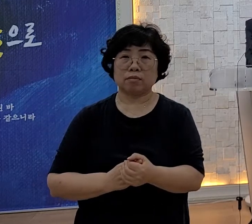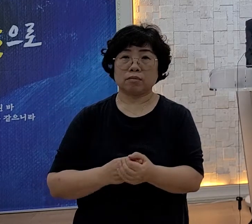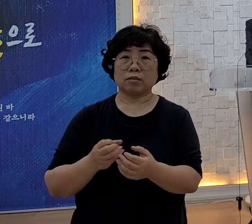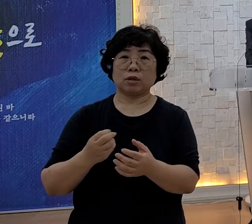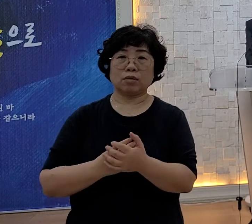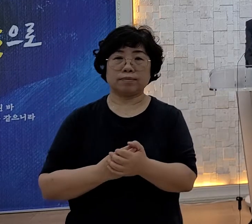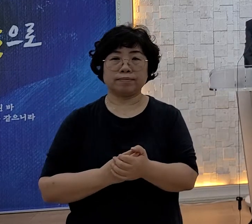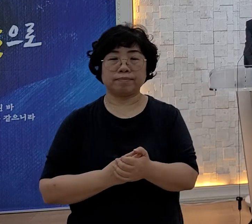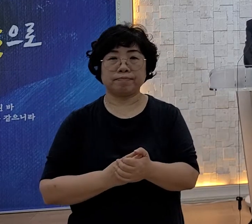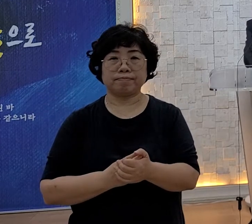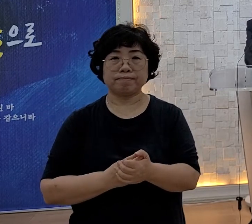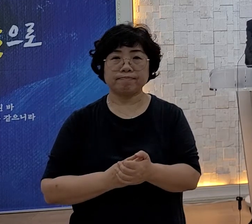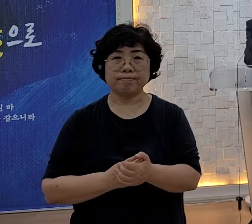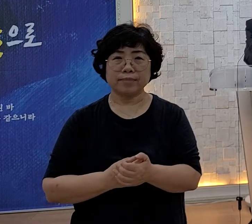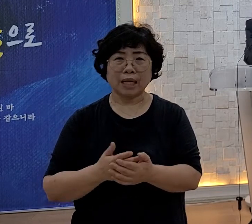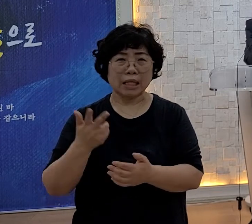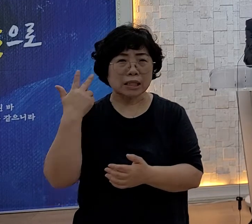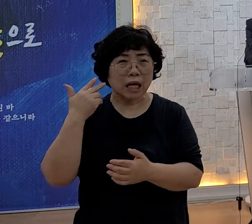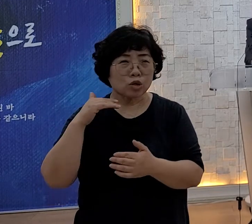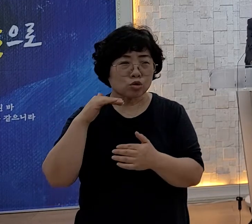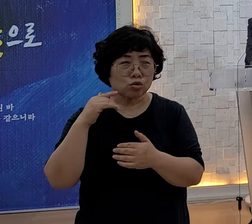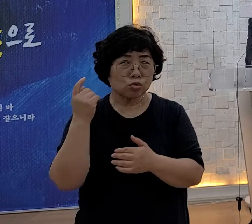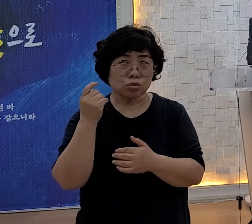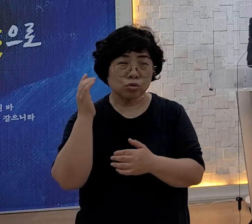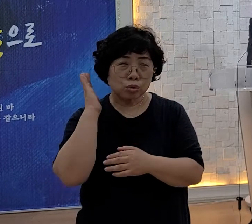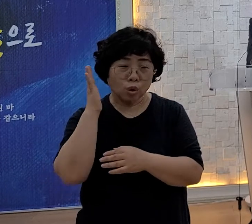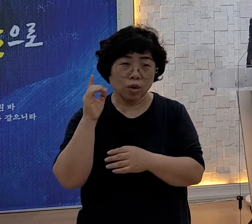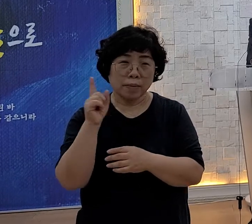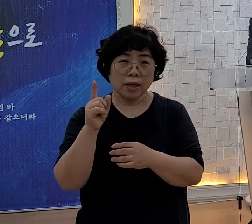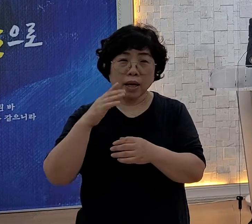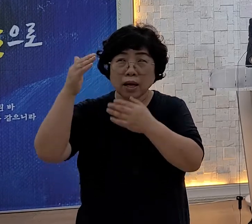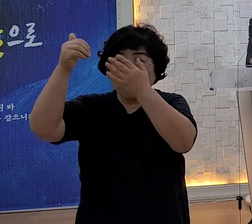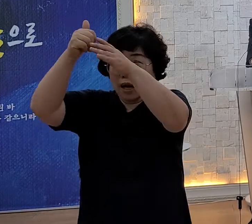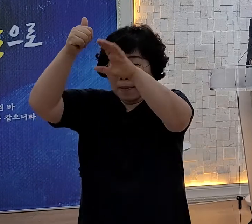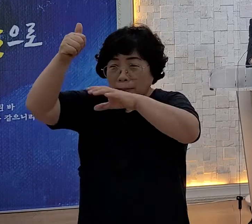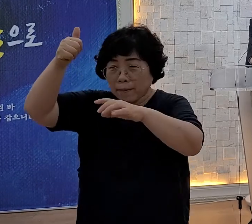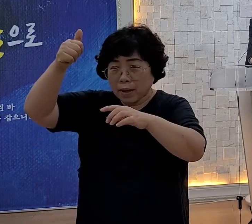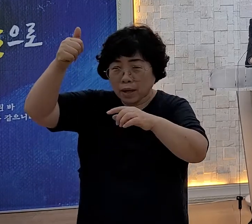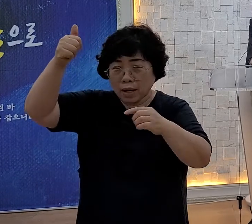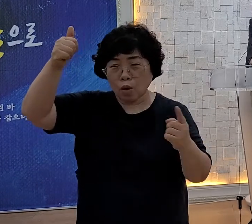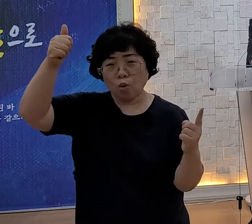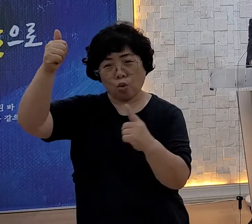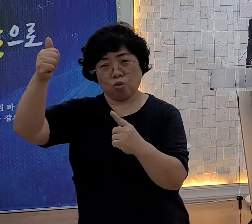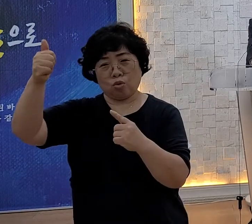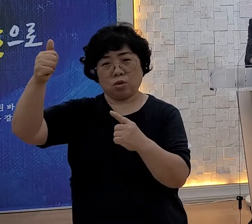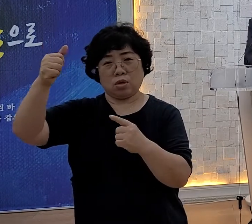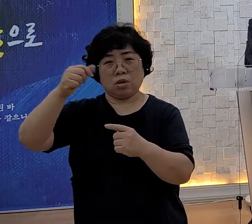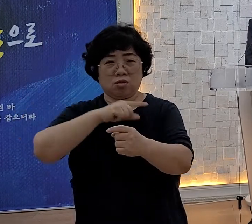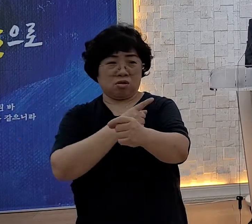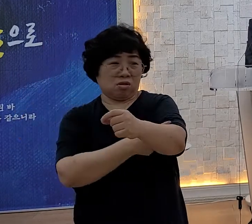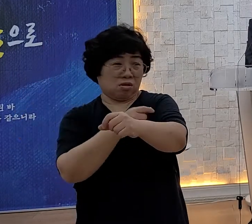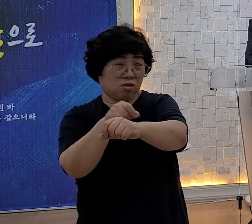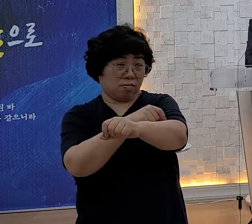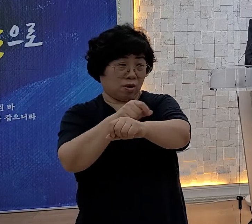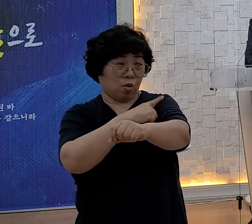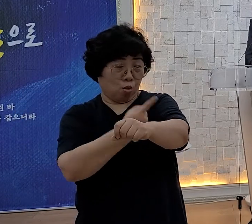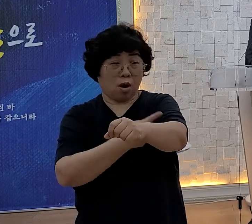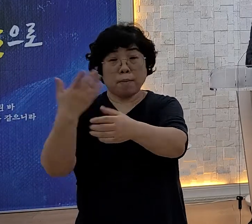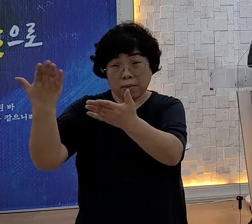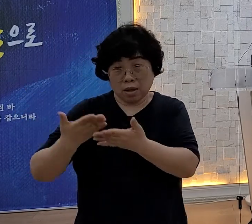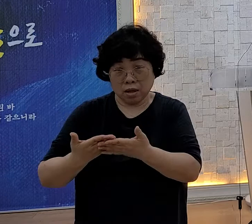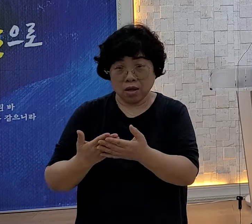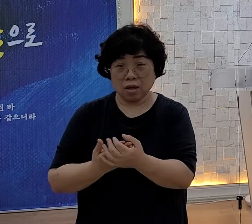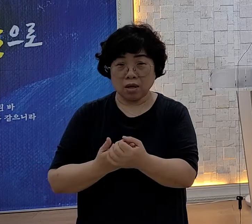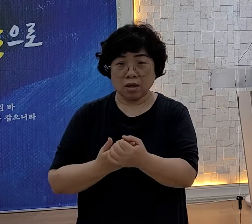보면 지난주에 나누었던 게 또 뭡니까? 하나님께 나아갈 수 있는 놀라운 특권을 누리게 되었다라는